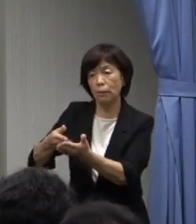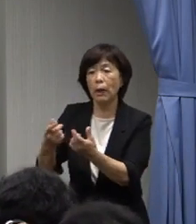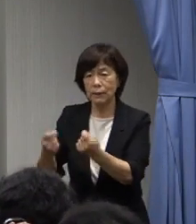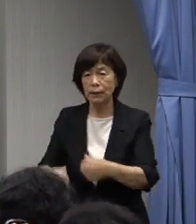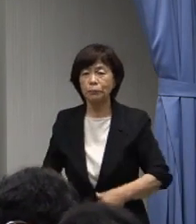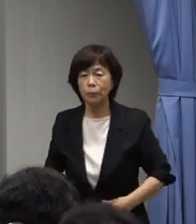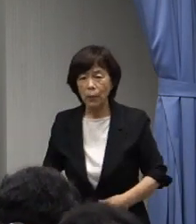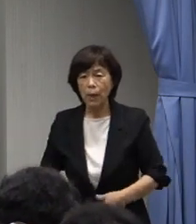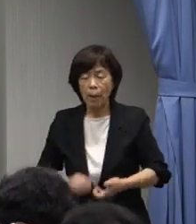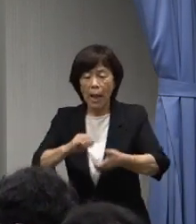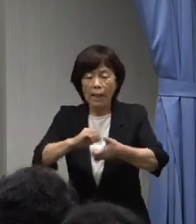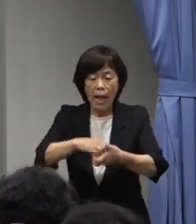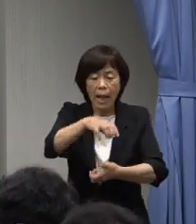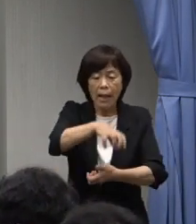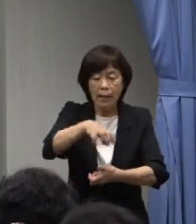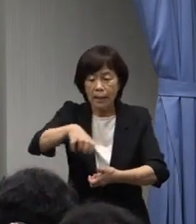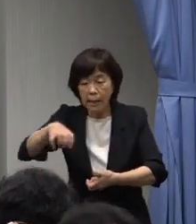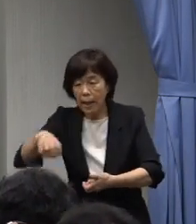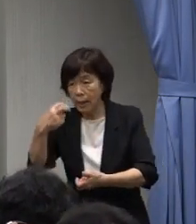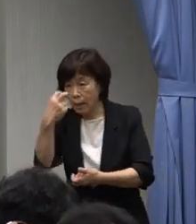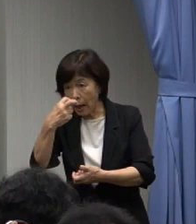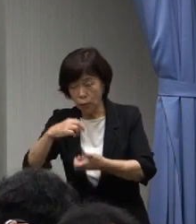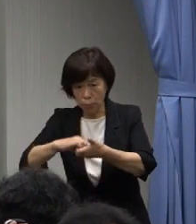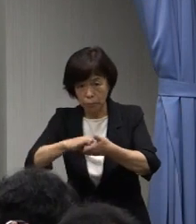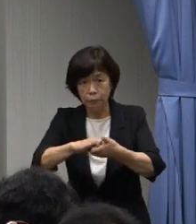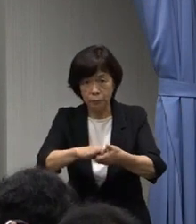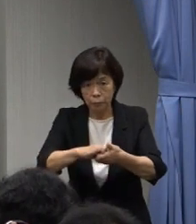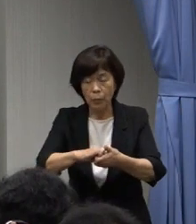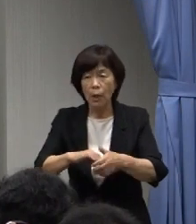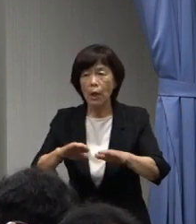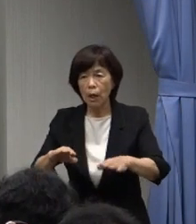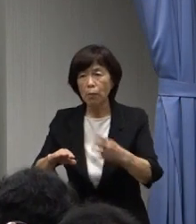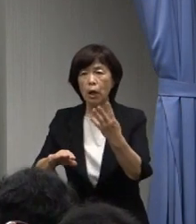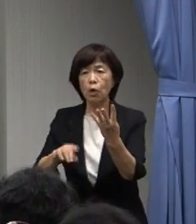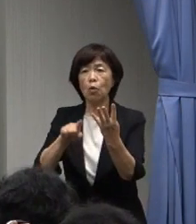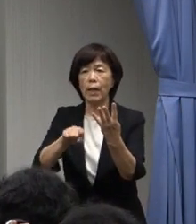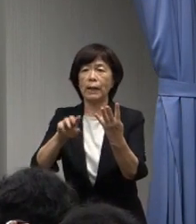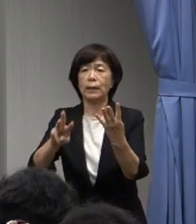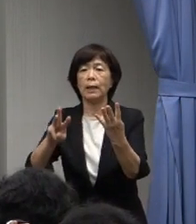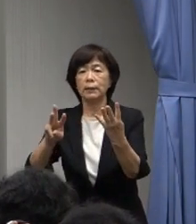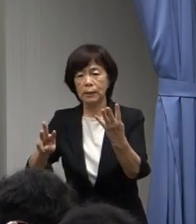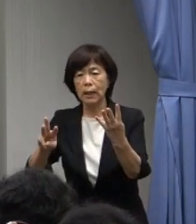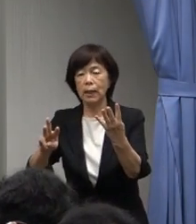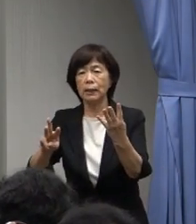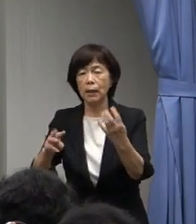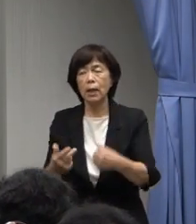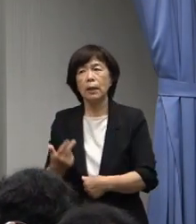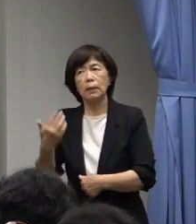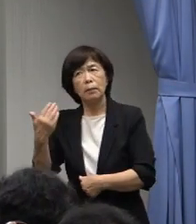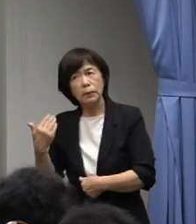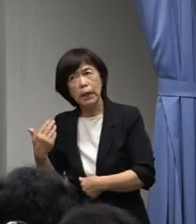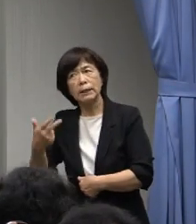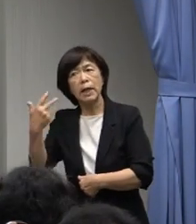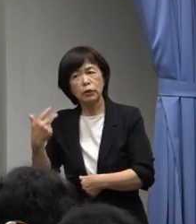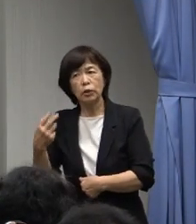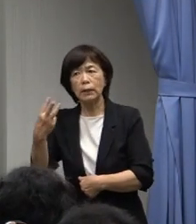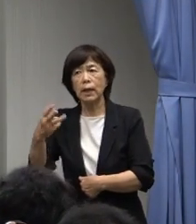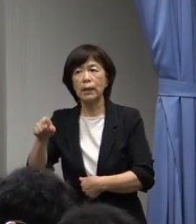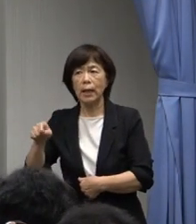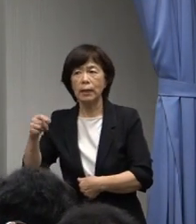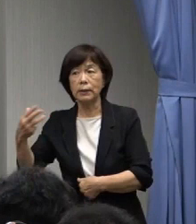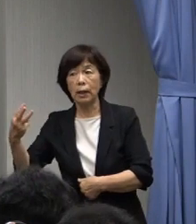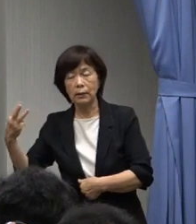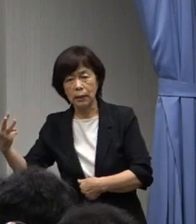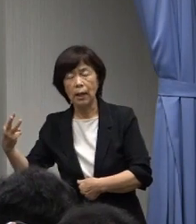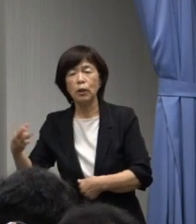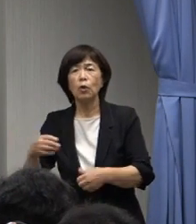点観測していまして、直近の数字でいくと 4.33 になります。前週が 3.33 でしたから約